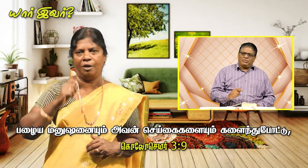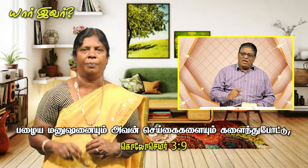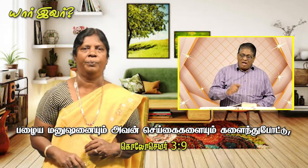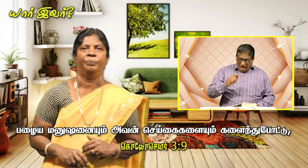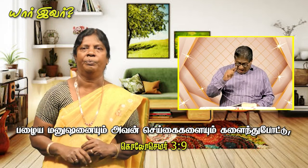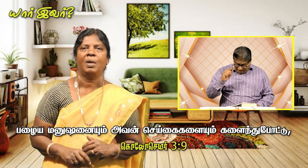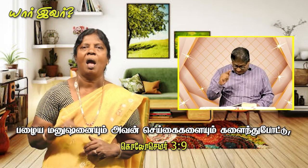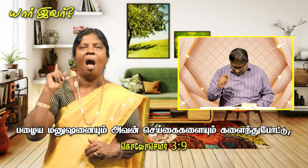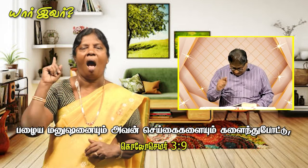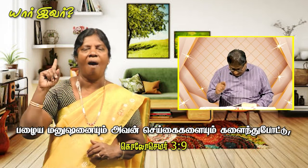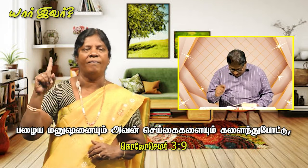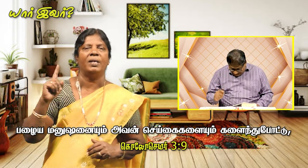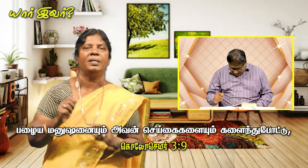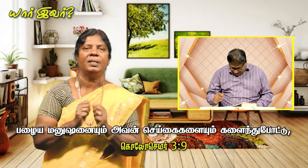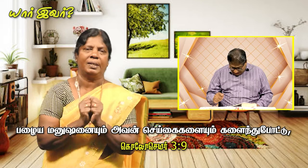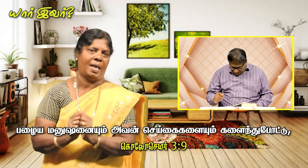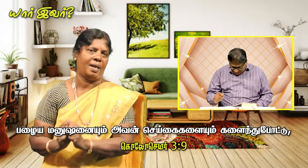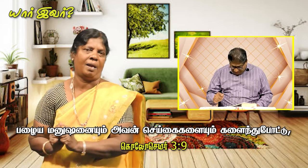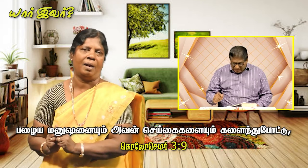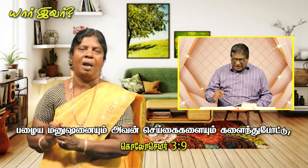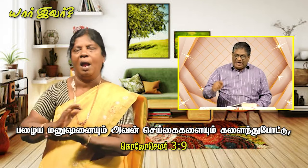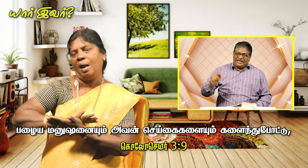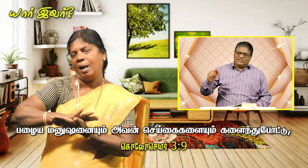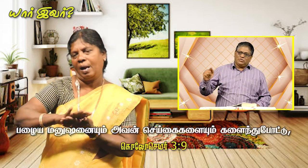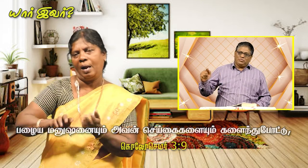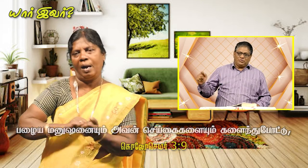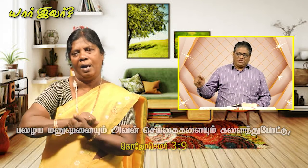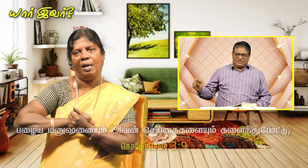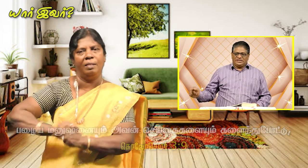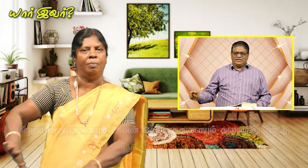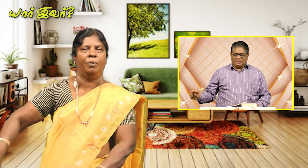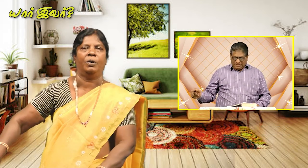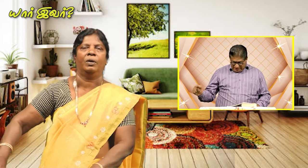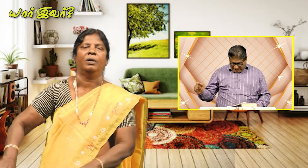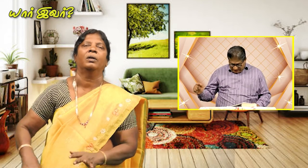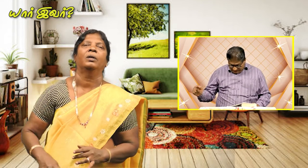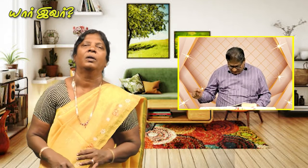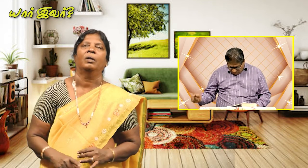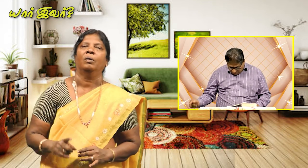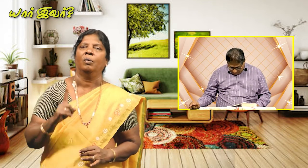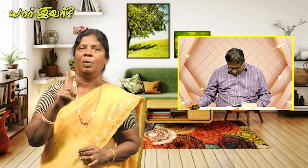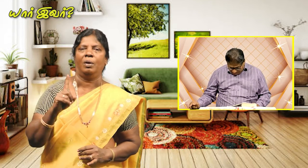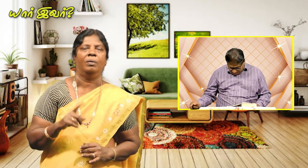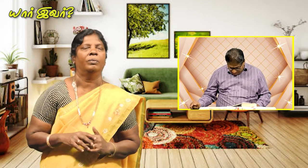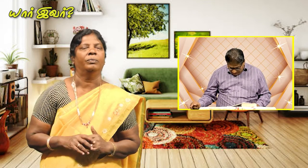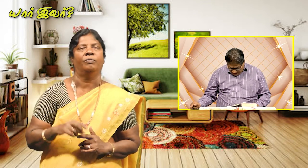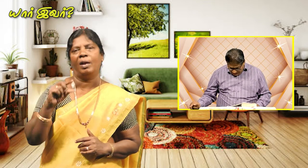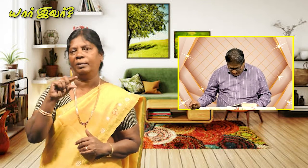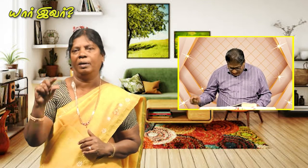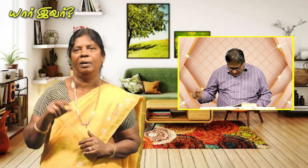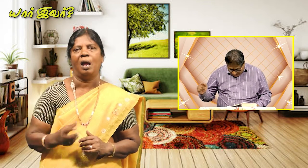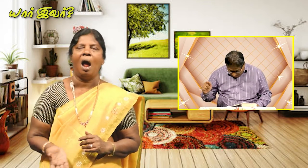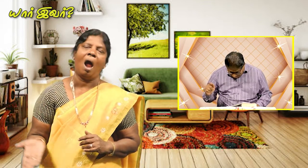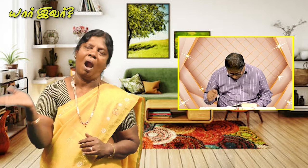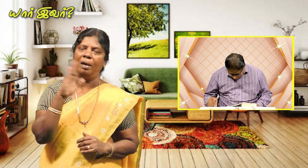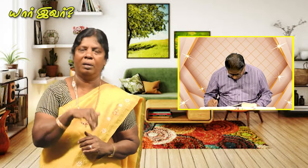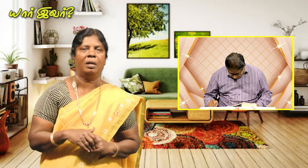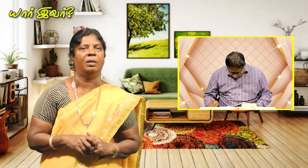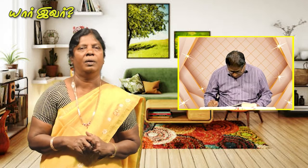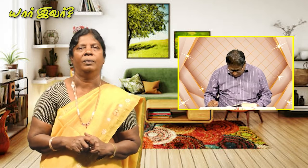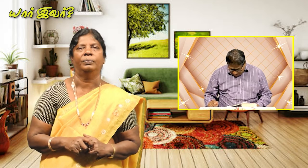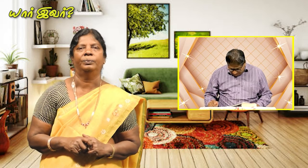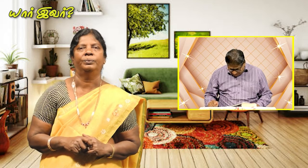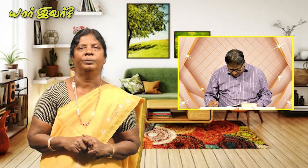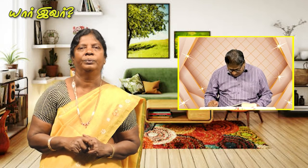மனுஷனையும் அவன் செய்கைகளையும் களைந்து போட்டு என்கிற ஒரு பதம். அடுத்த